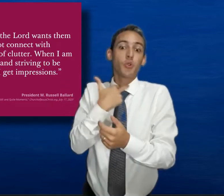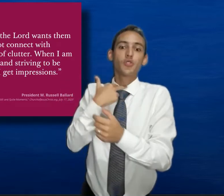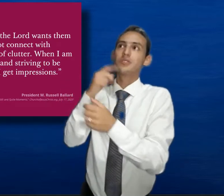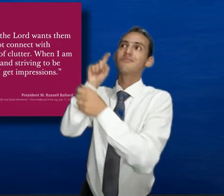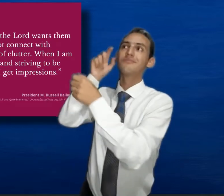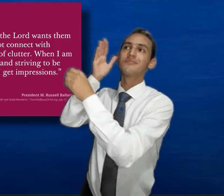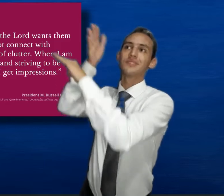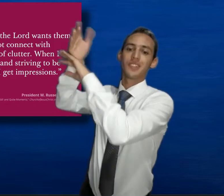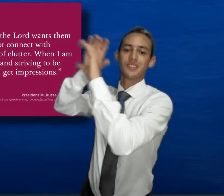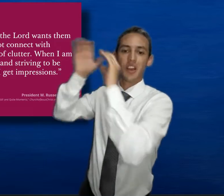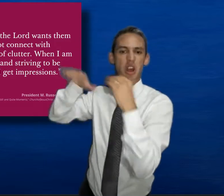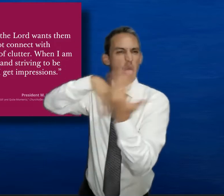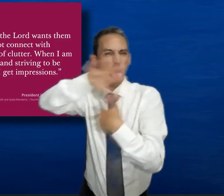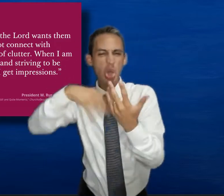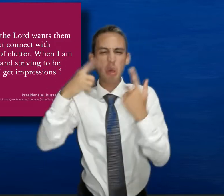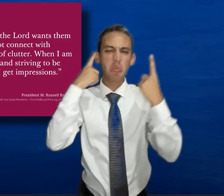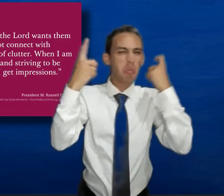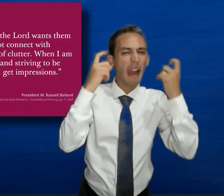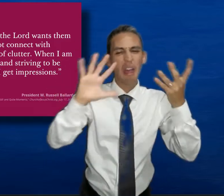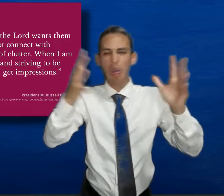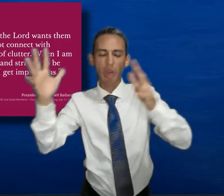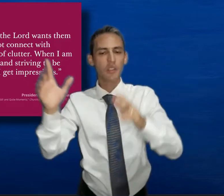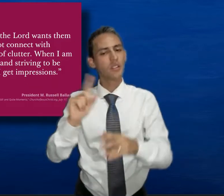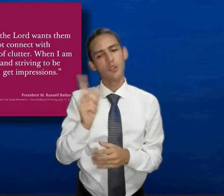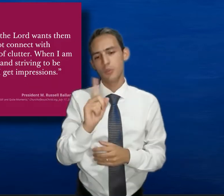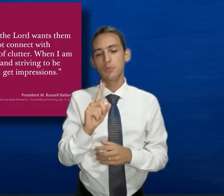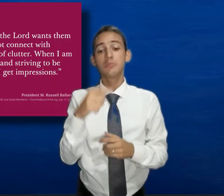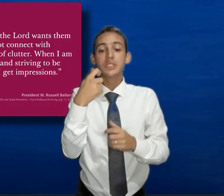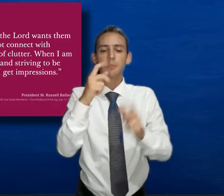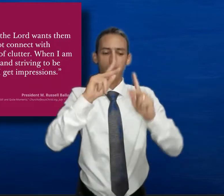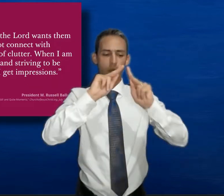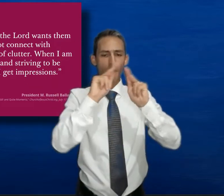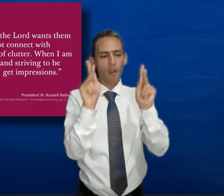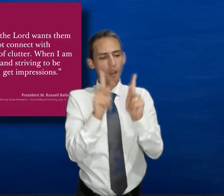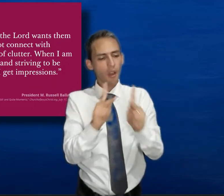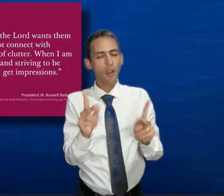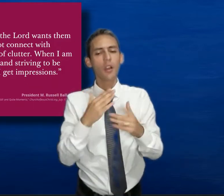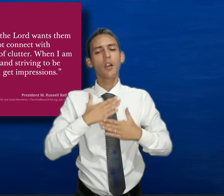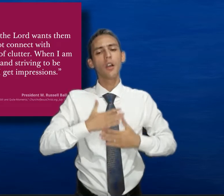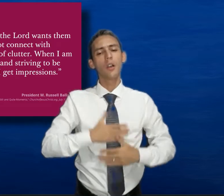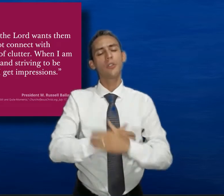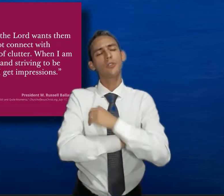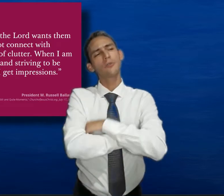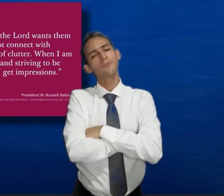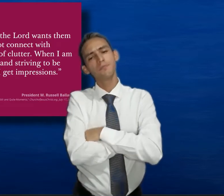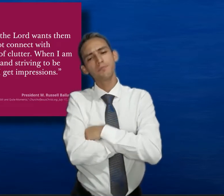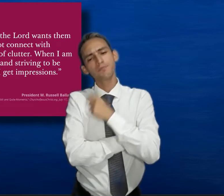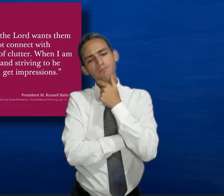o céu em meio à bagunça. Quando estou me esforçando para me acalmar,